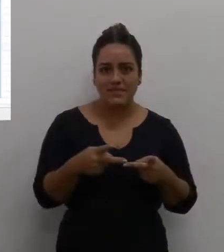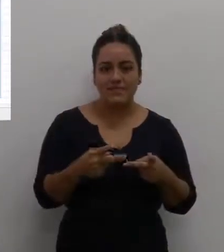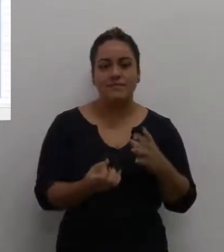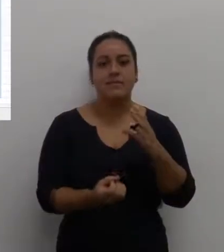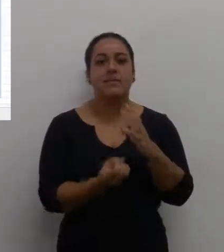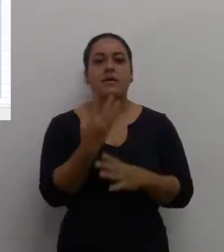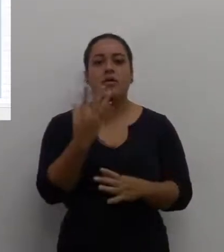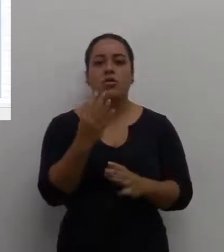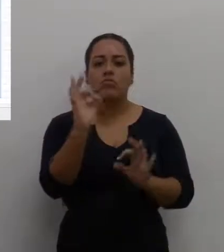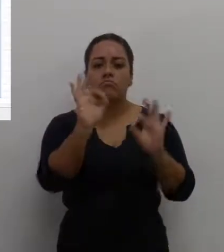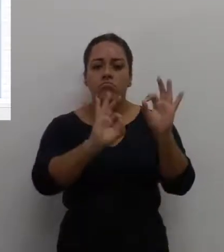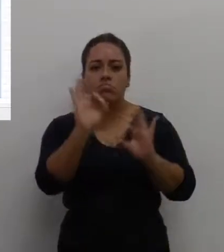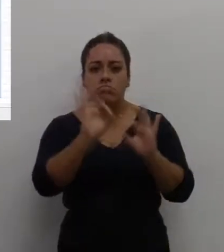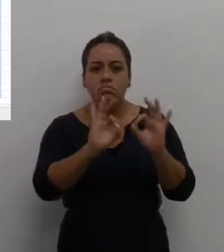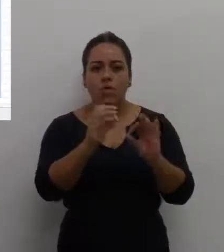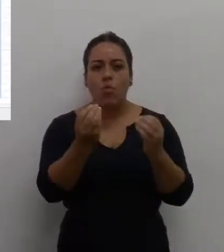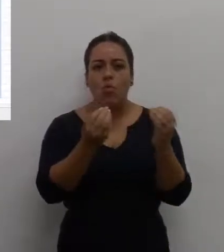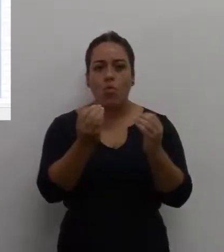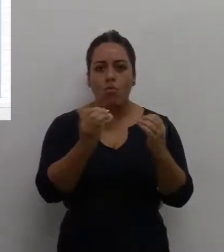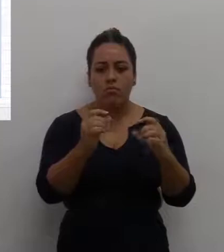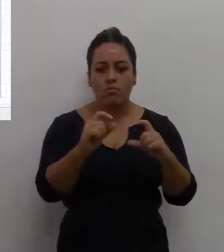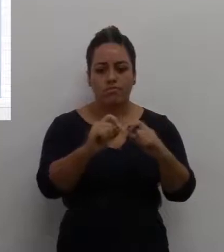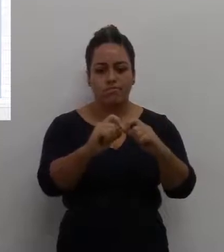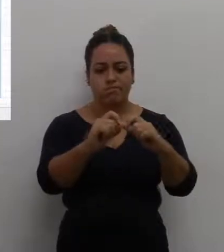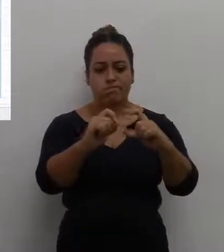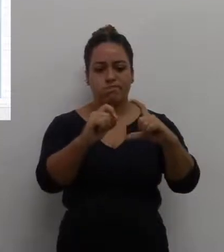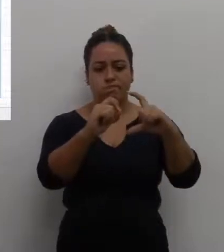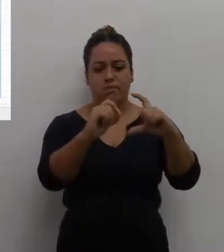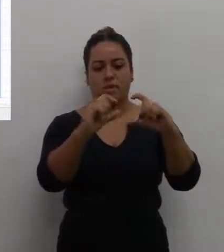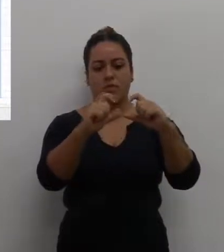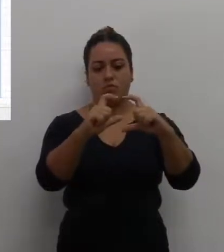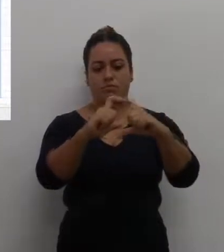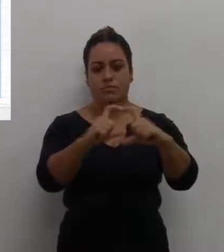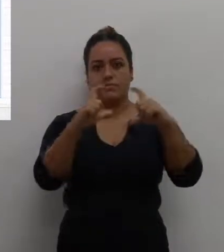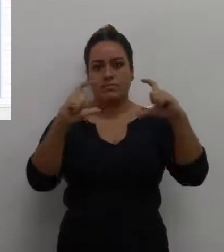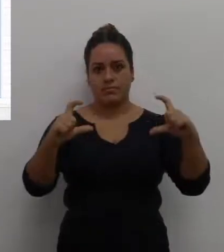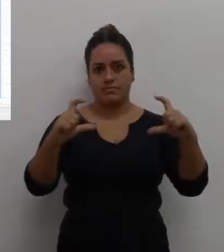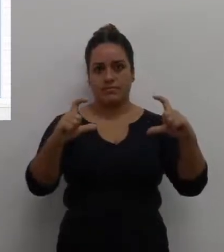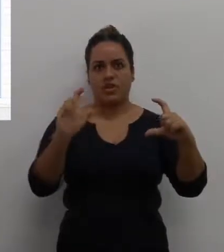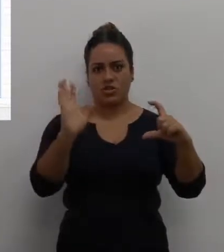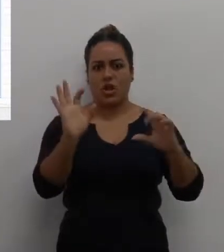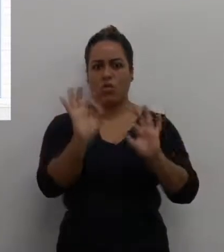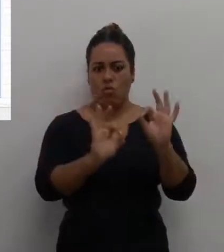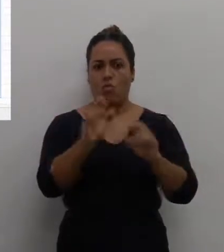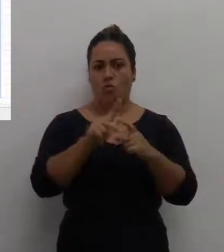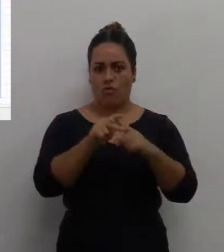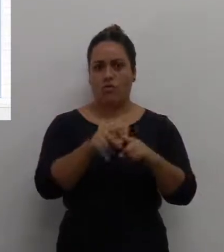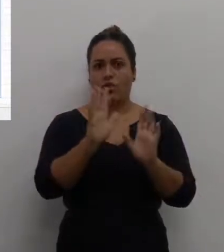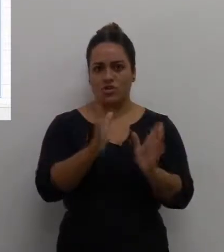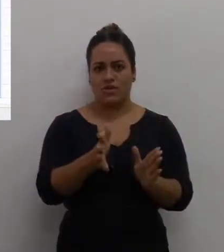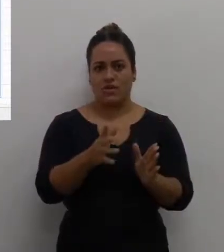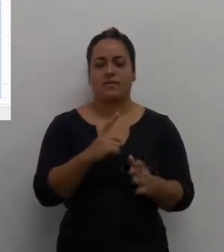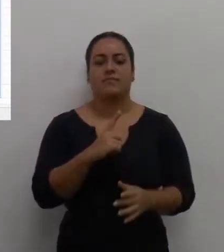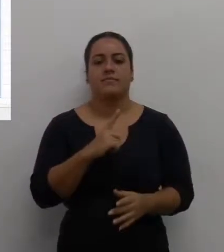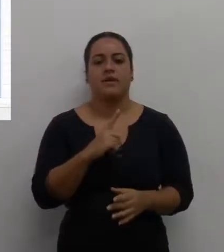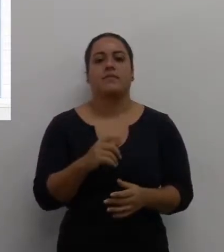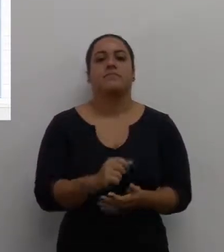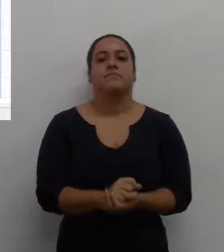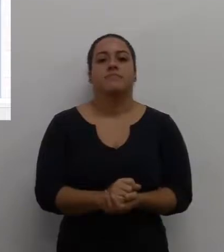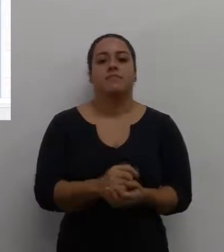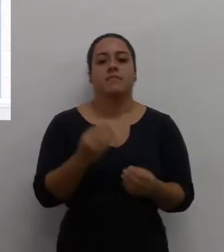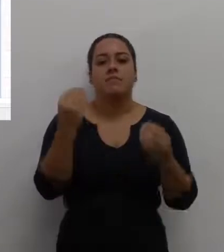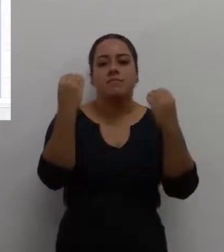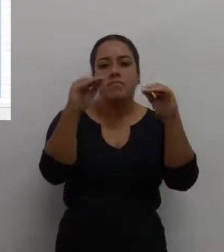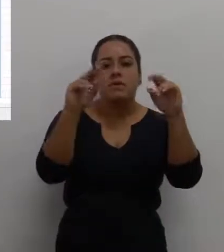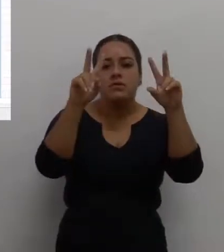criei uma rosca, né, uma circunferência aqui interna, né, isso foi tudo configurado, né? Ok, temos uma legenda,